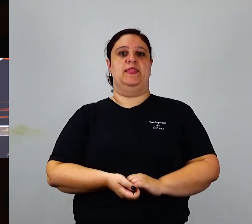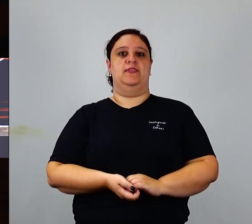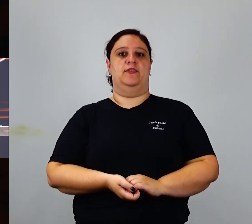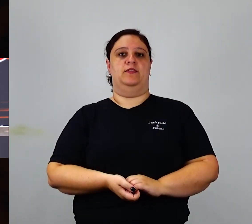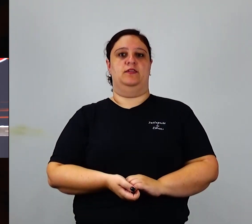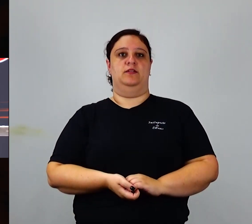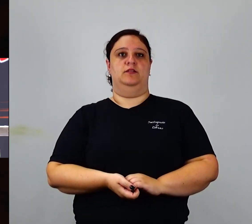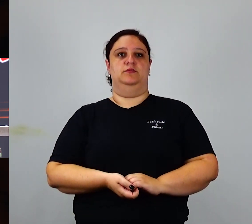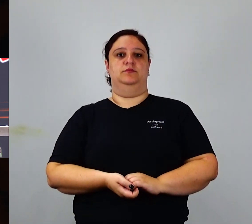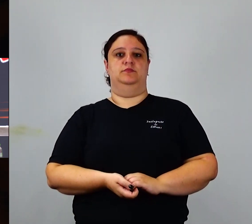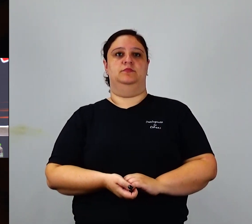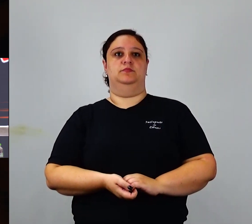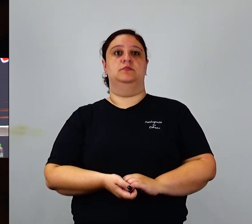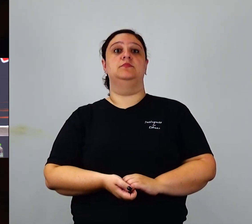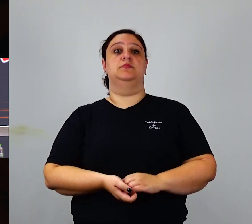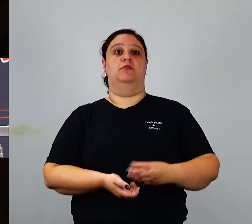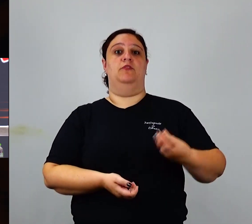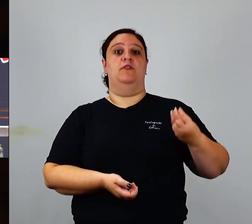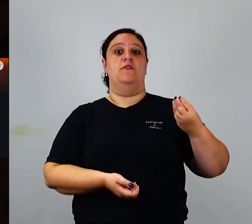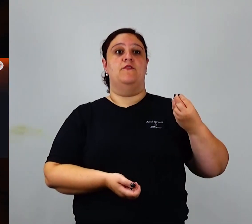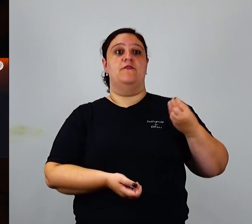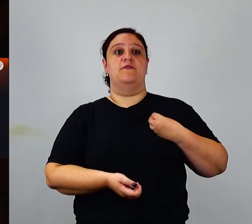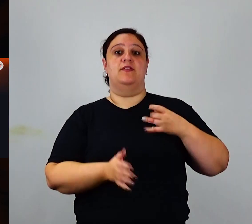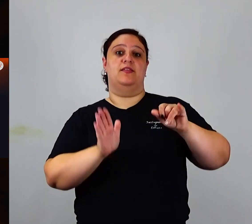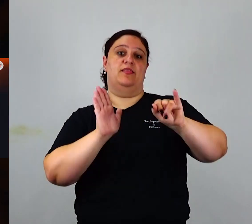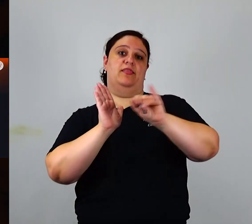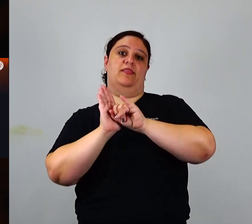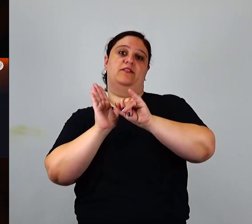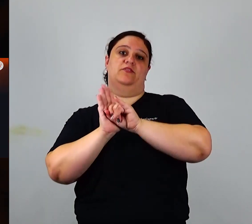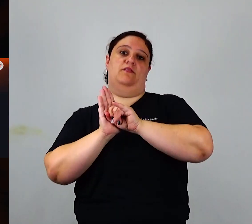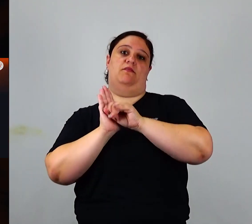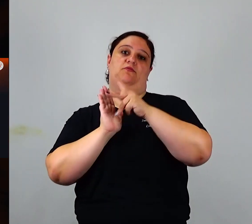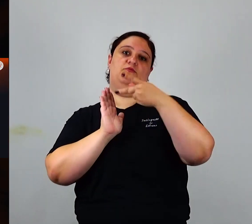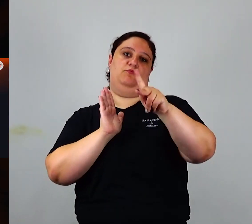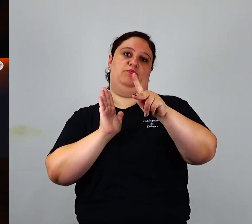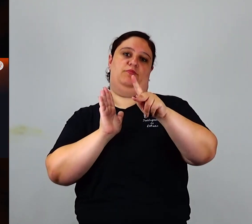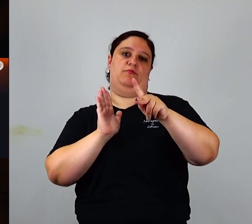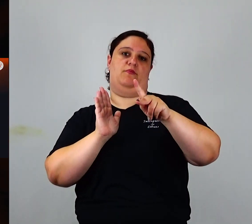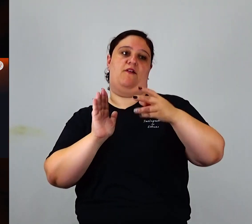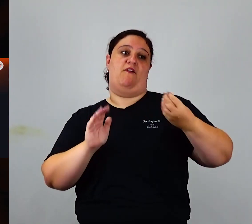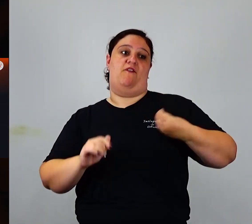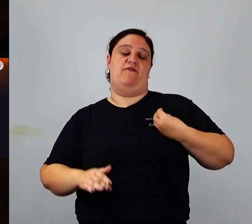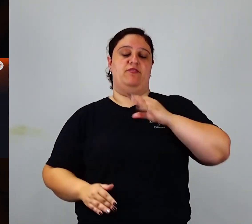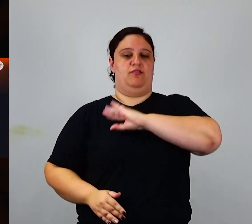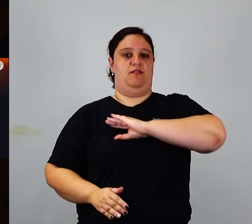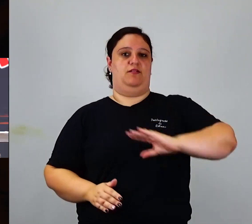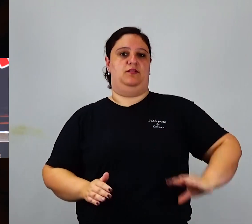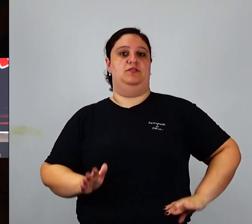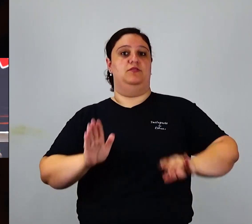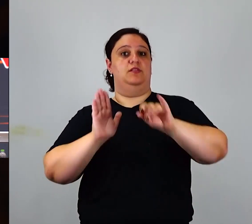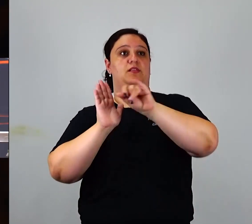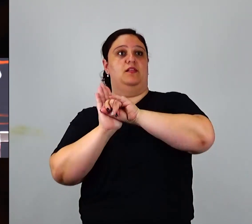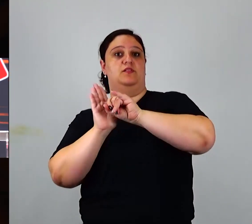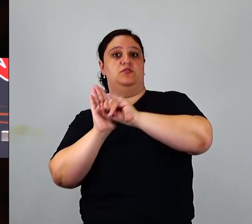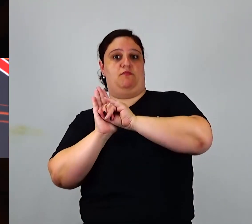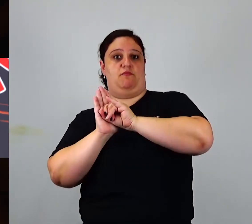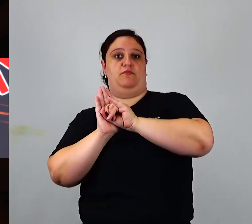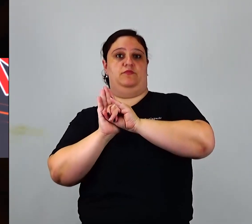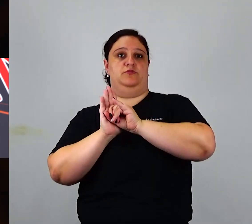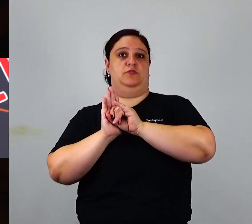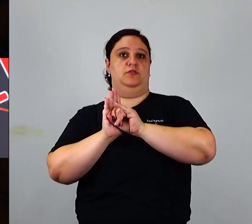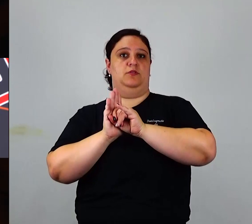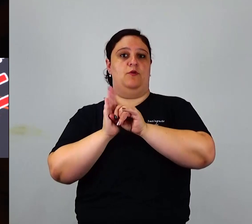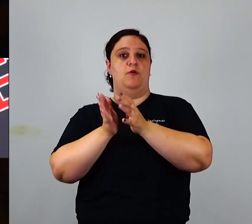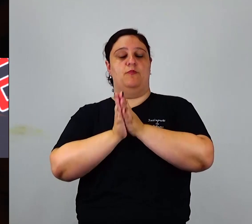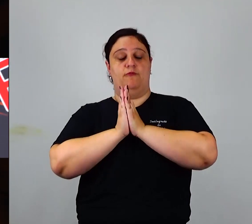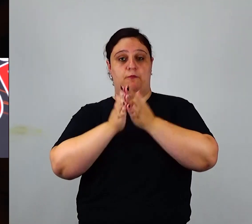Isso é a sua identidade. A sua identidade, e por favor, prestem